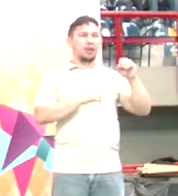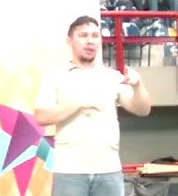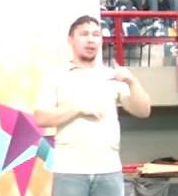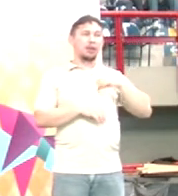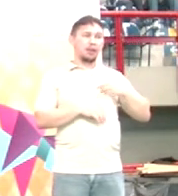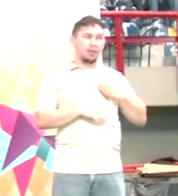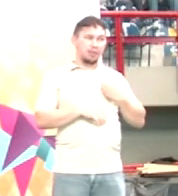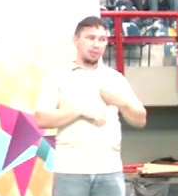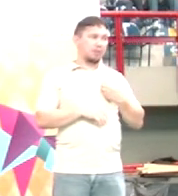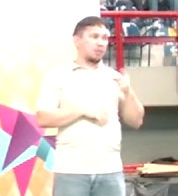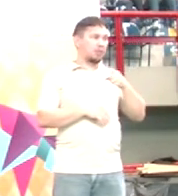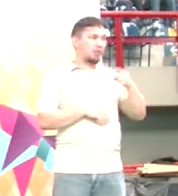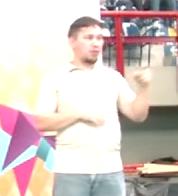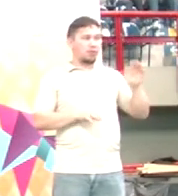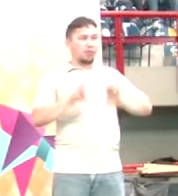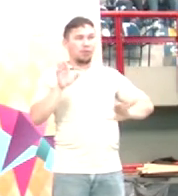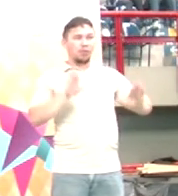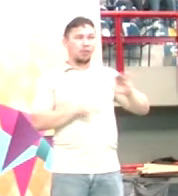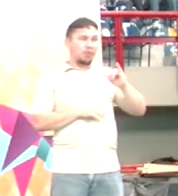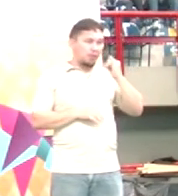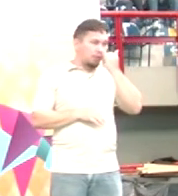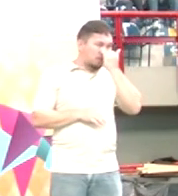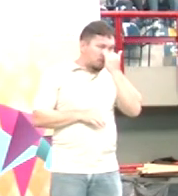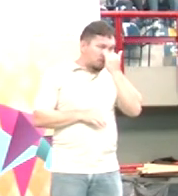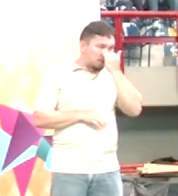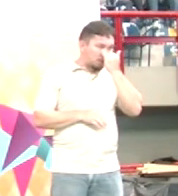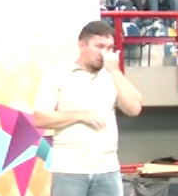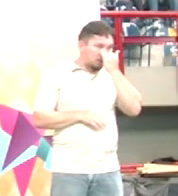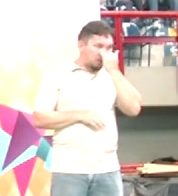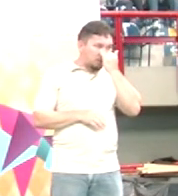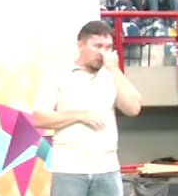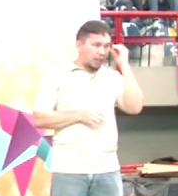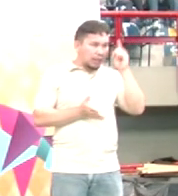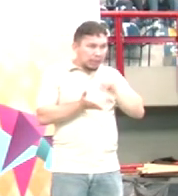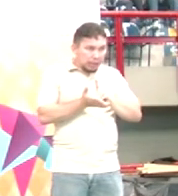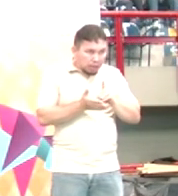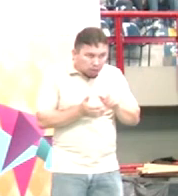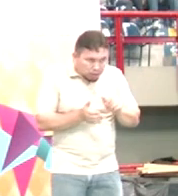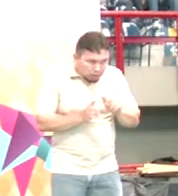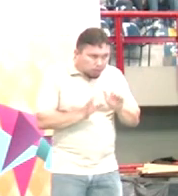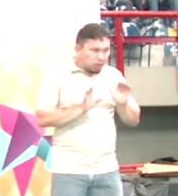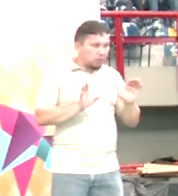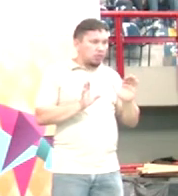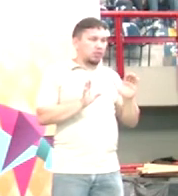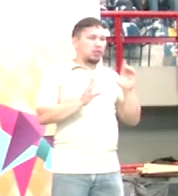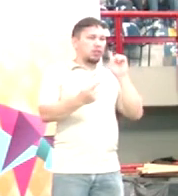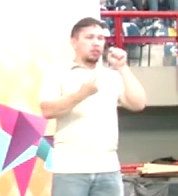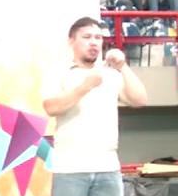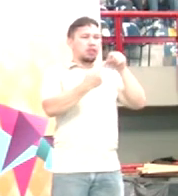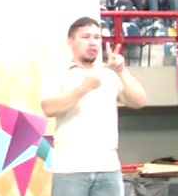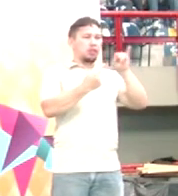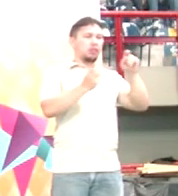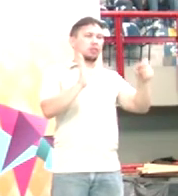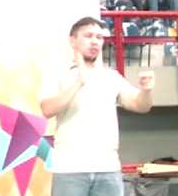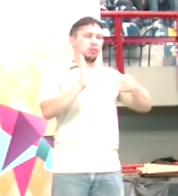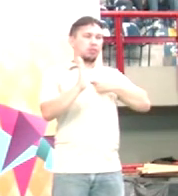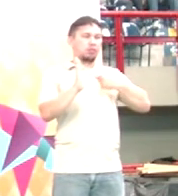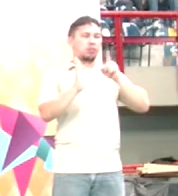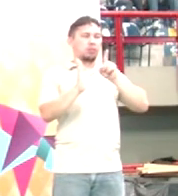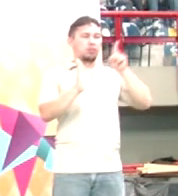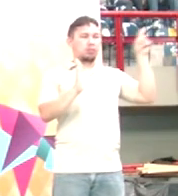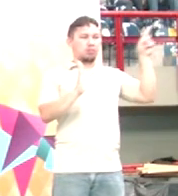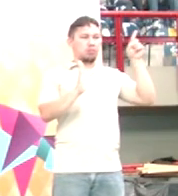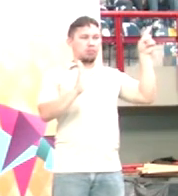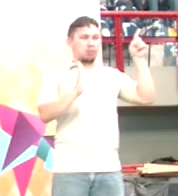Agora, tenham cuidado para não dizer que já está valendo. Ela foi votada e aprovada na